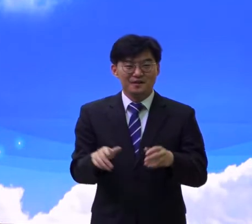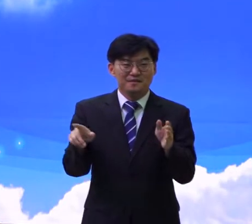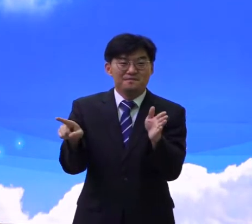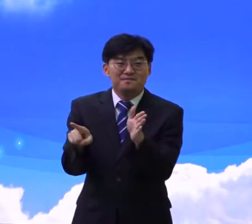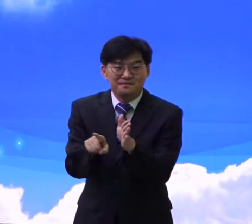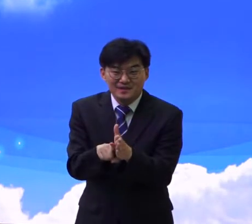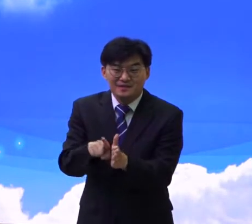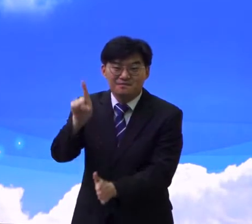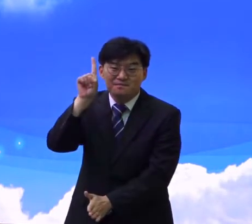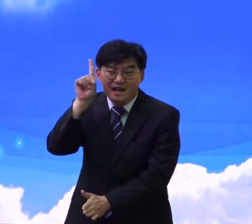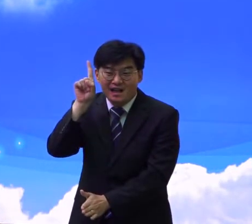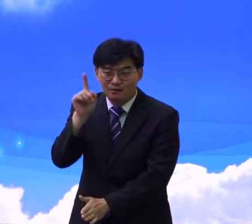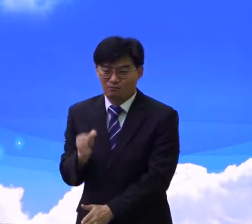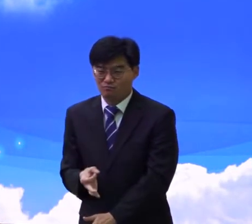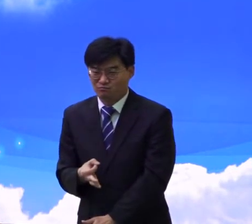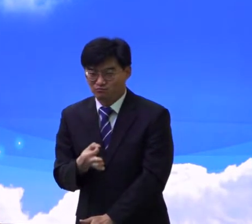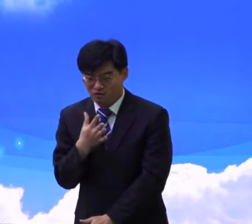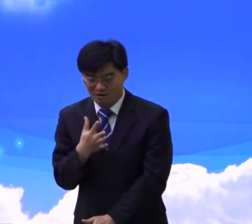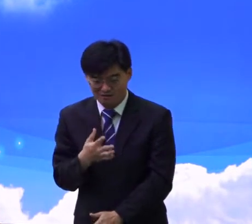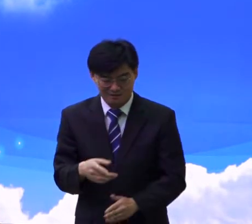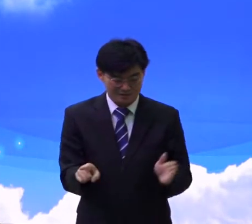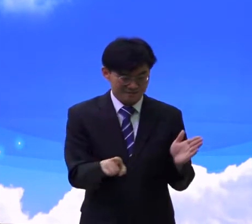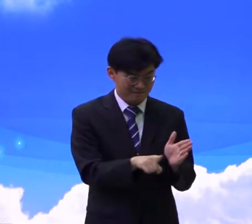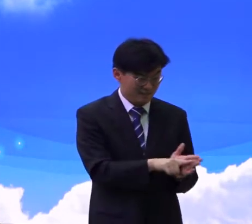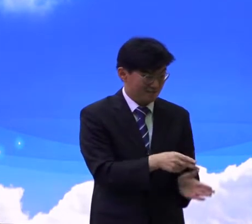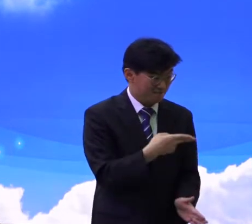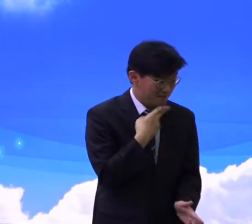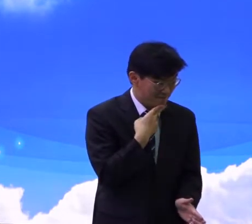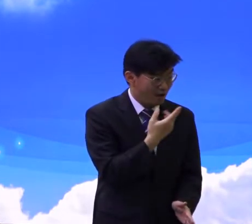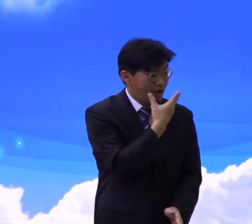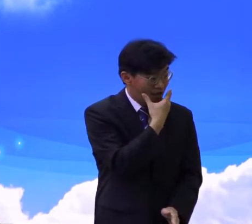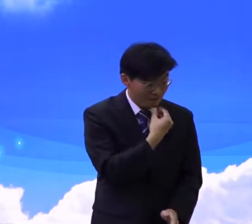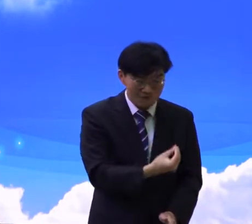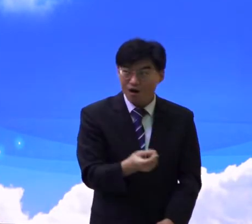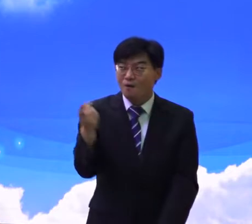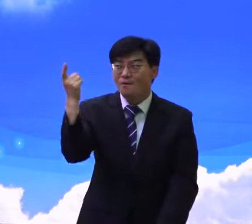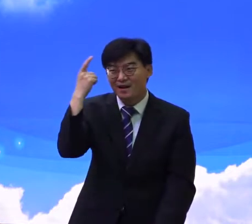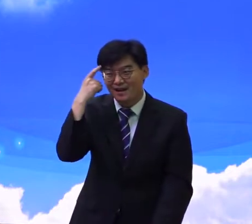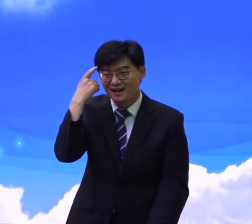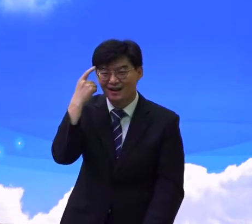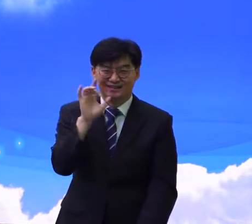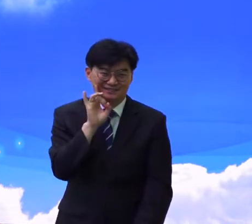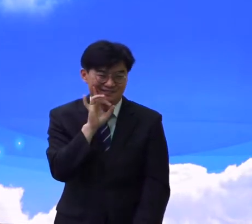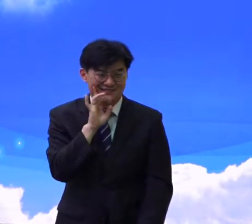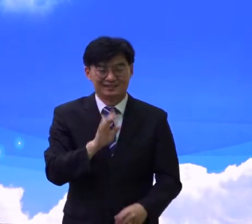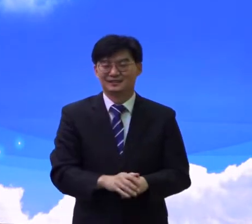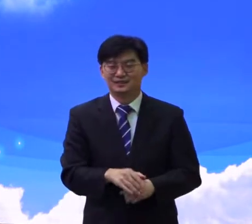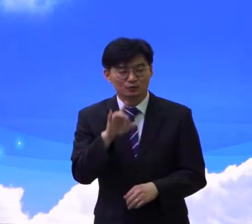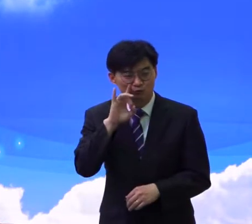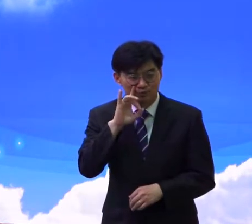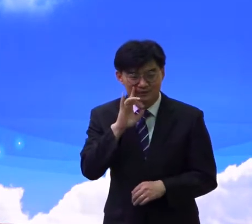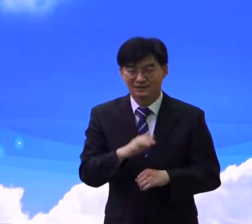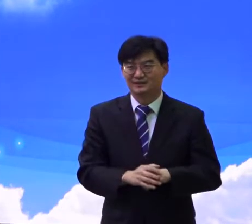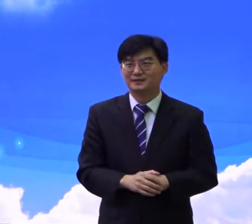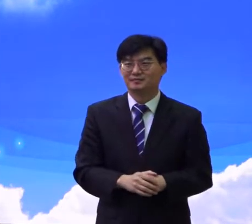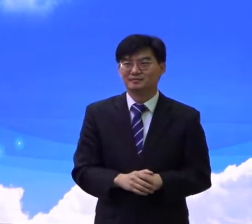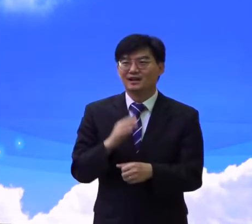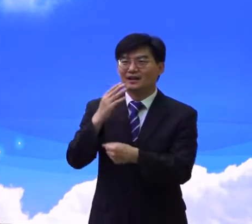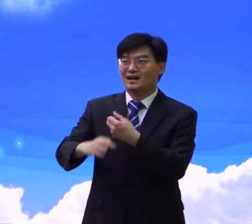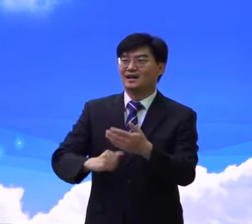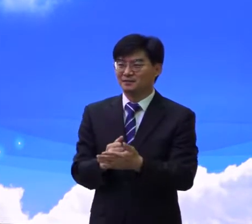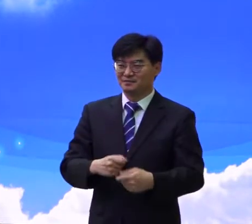어쩌면 좀 과장하면 예레미야가 여기서 막 울부짖으며 이야기하는지도 모르겠습니다. 하나님께 그렇게 기도하는 거예요. 하나님 의로우십니다. 그런데 제가 질문 좀